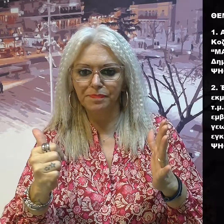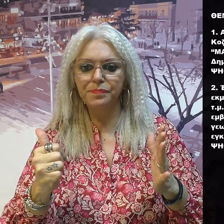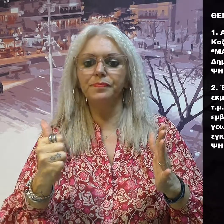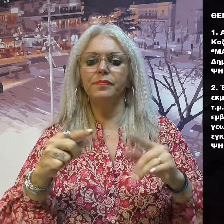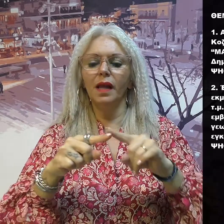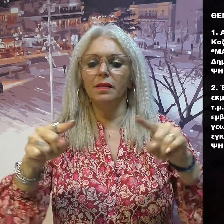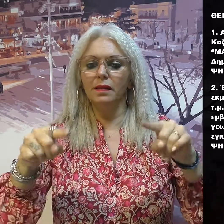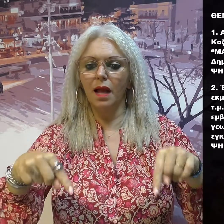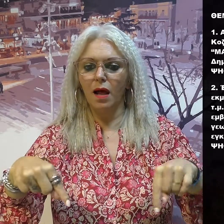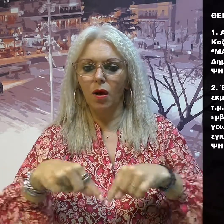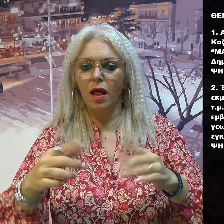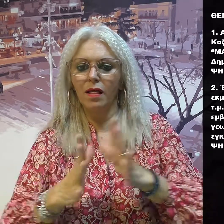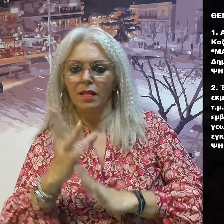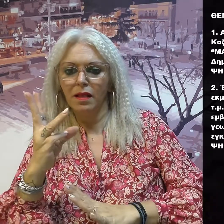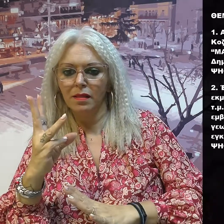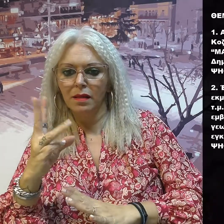150.816,97 τετραγωνικών μέτρων,